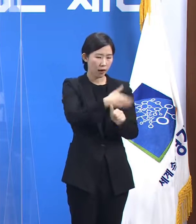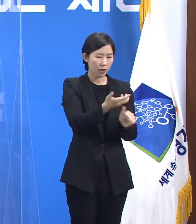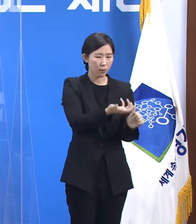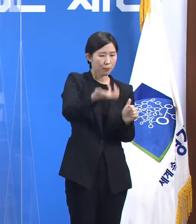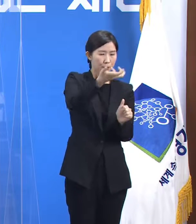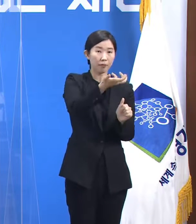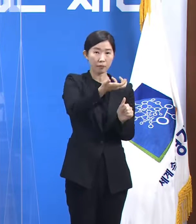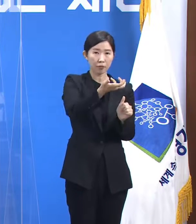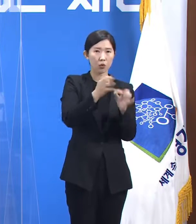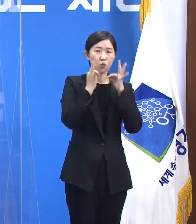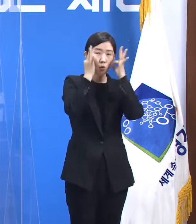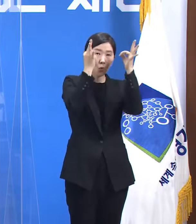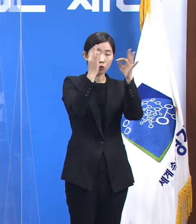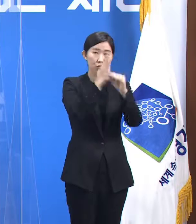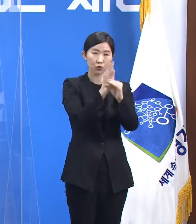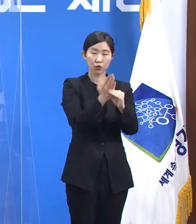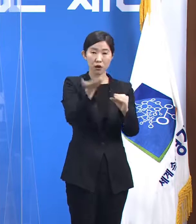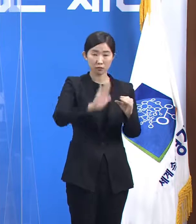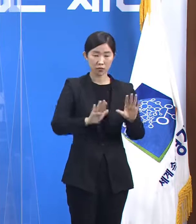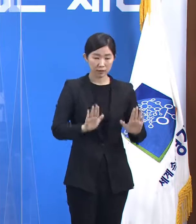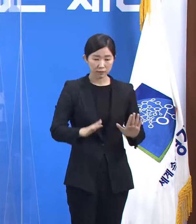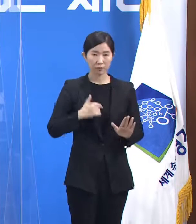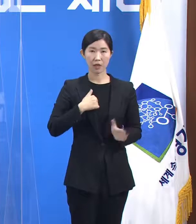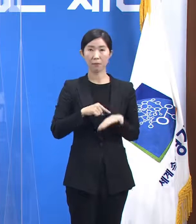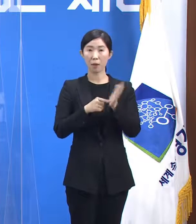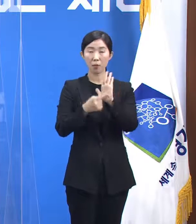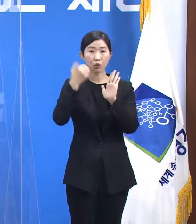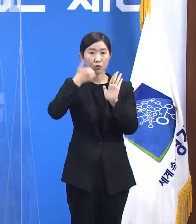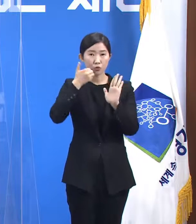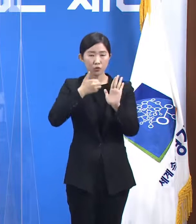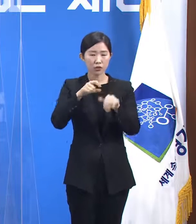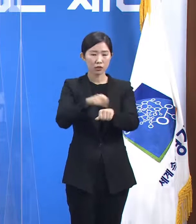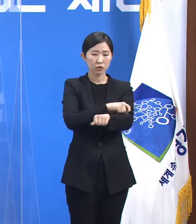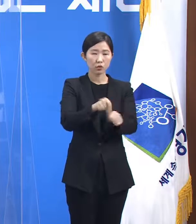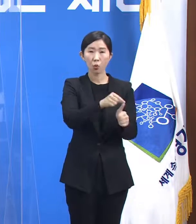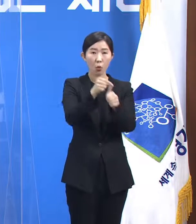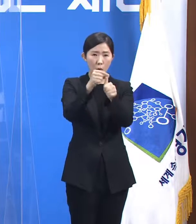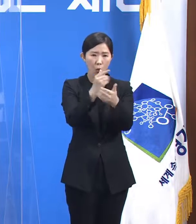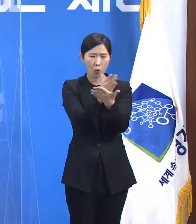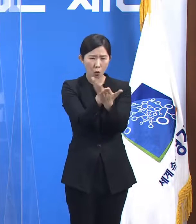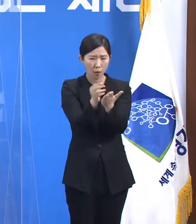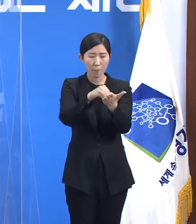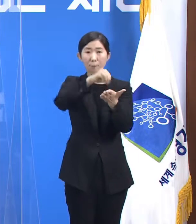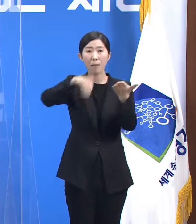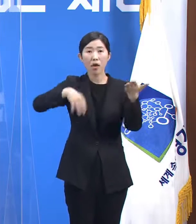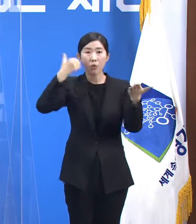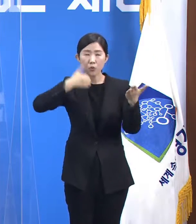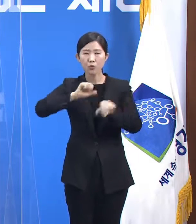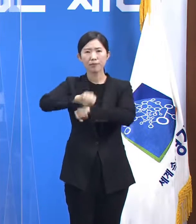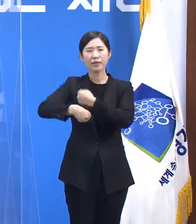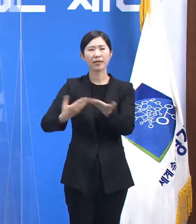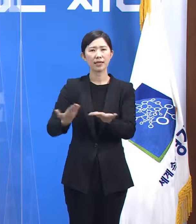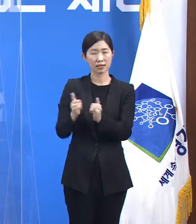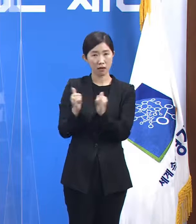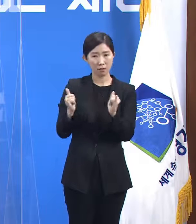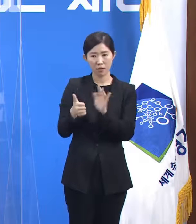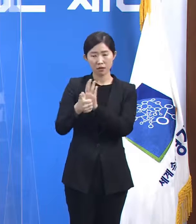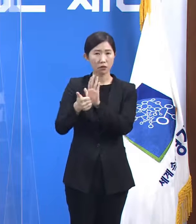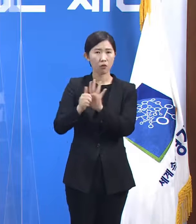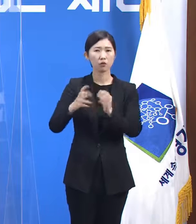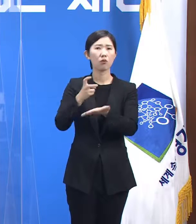특수고용노동자에서 제외된 지금 제가 발표한 이 프리랜서에 관하여는 그동안 지원 정책이 사실상